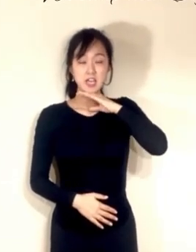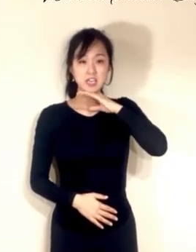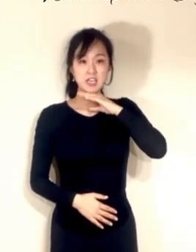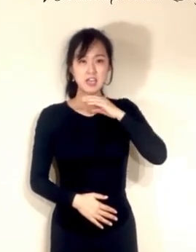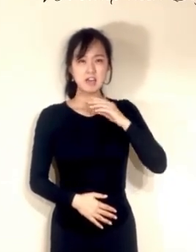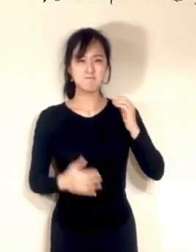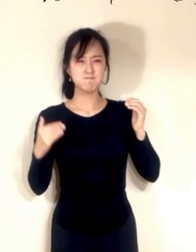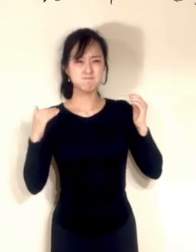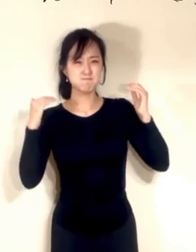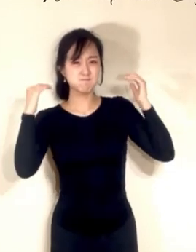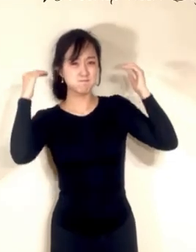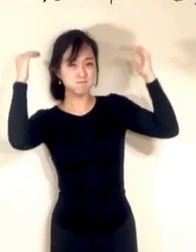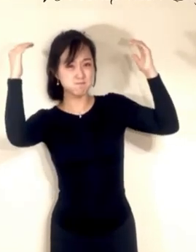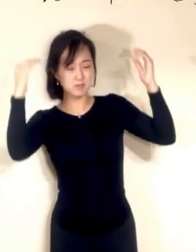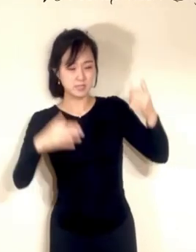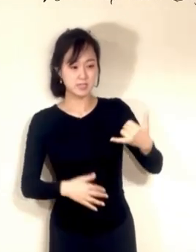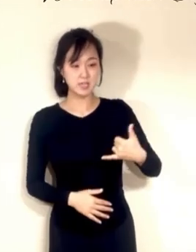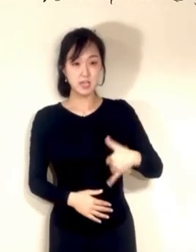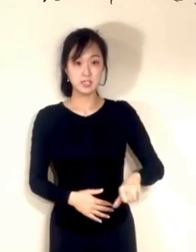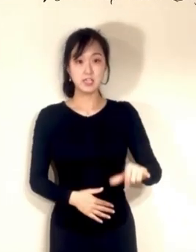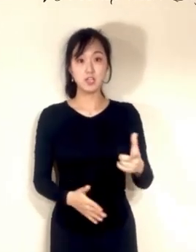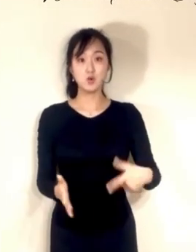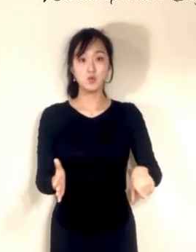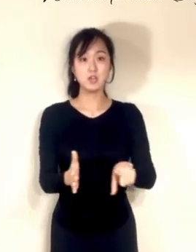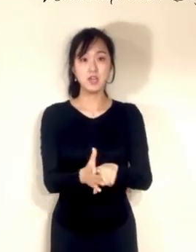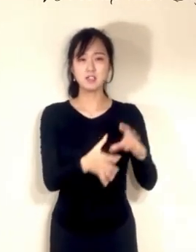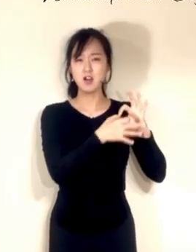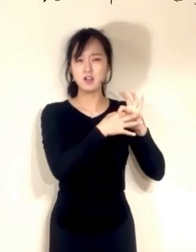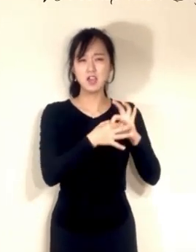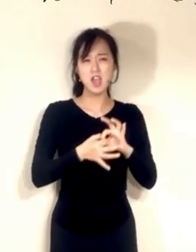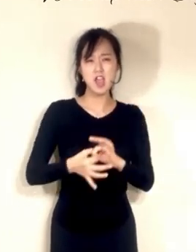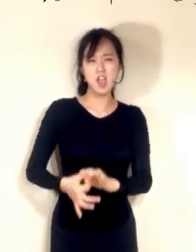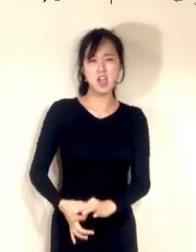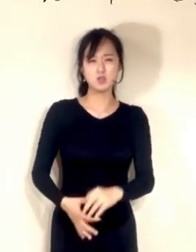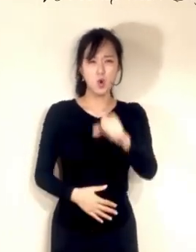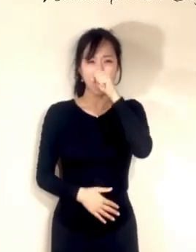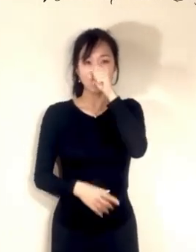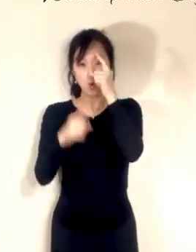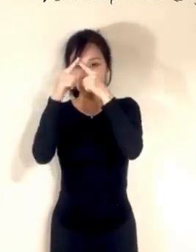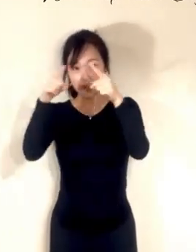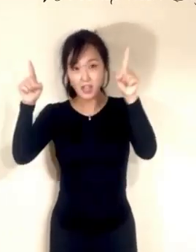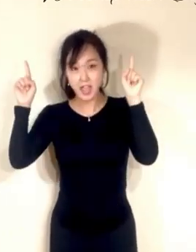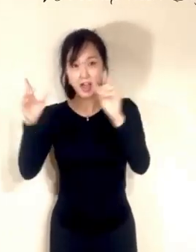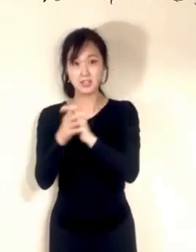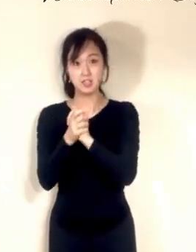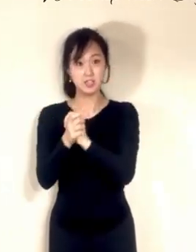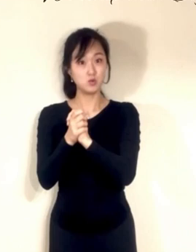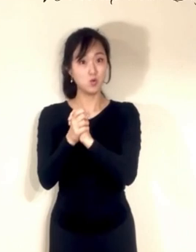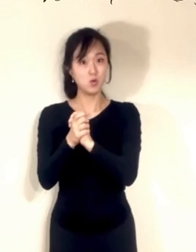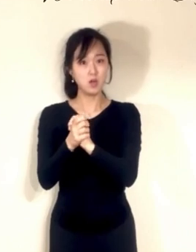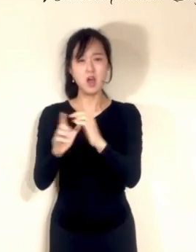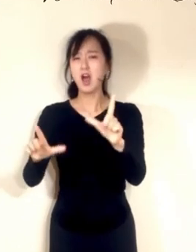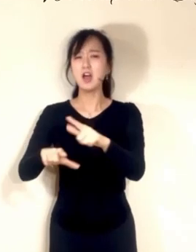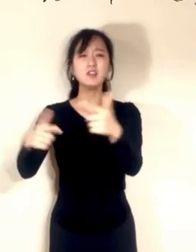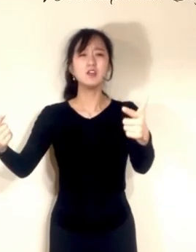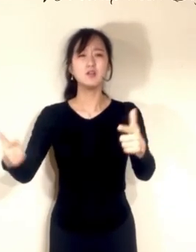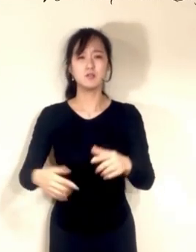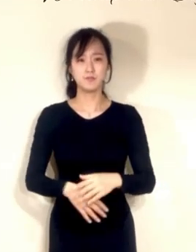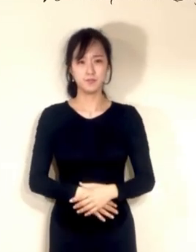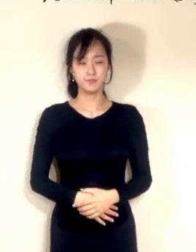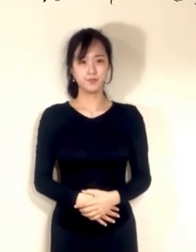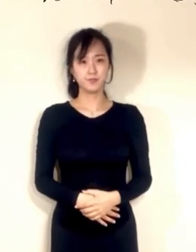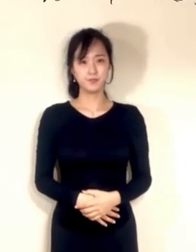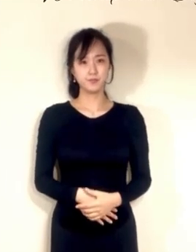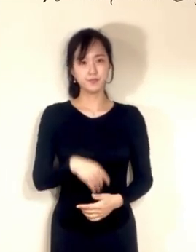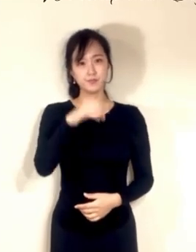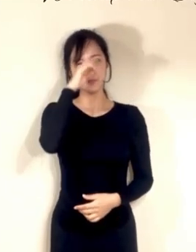30살이 되었는데 제발 내 아들 좋은 대학 갈 수 있게 해주세요라고 기도 제목 부탁하는 사람 한 명도 못 봤습니다.